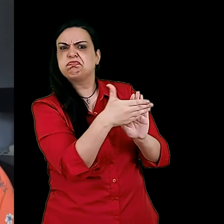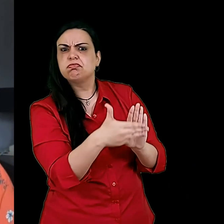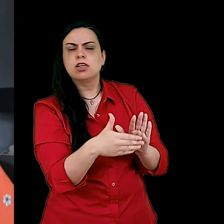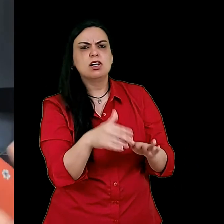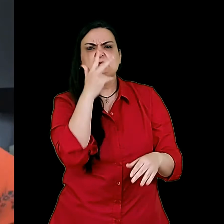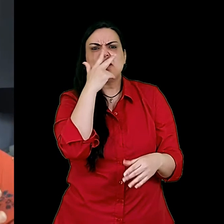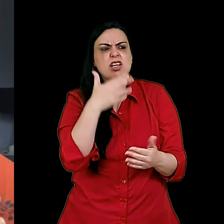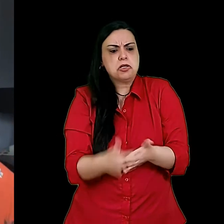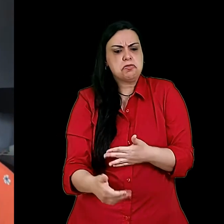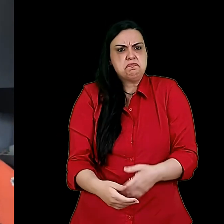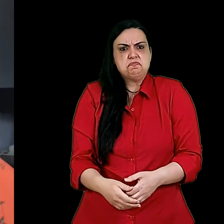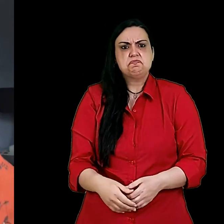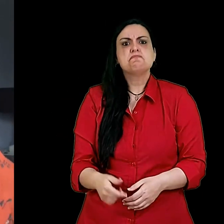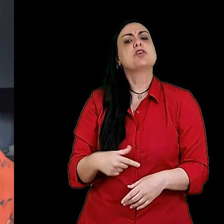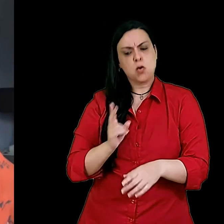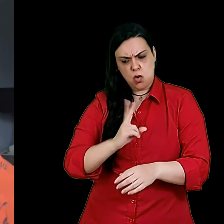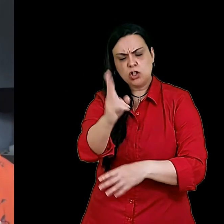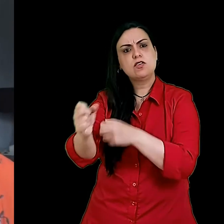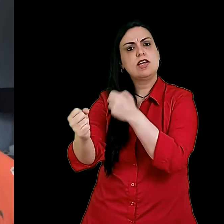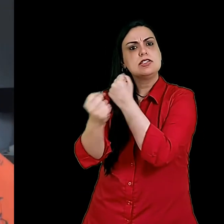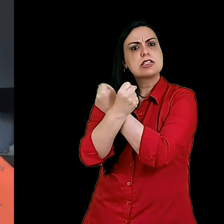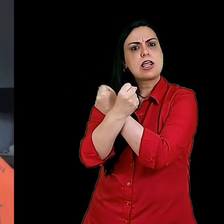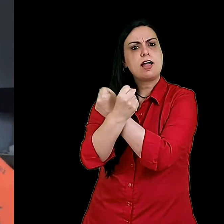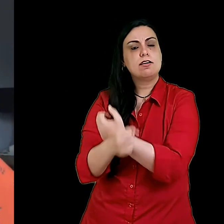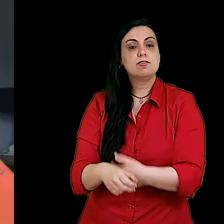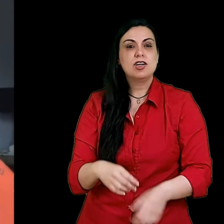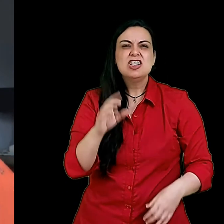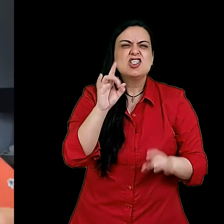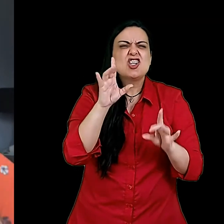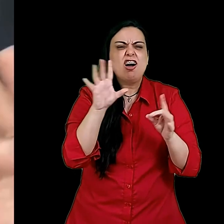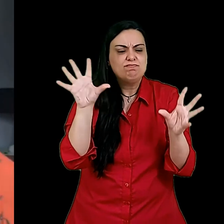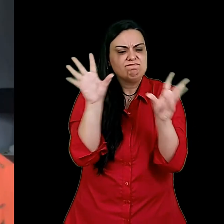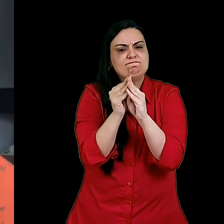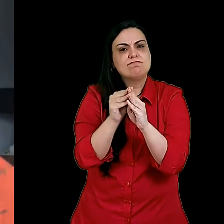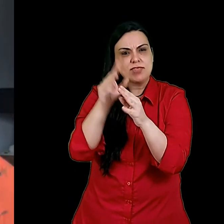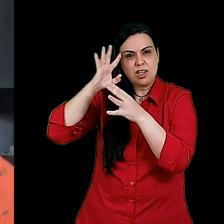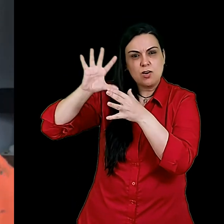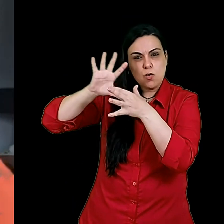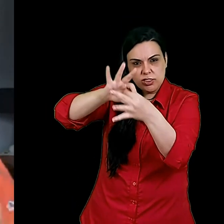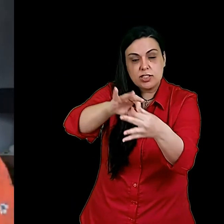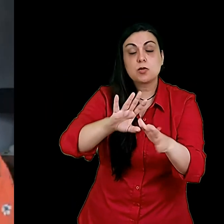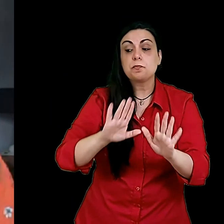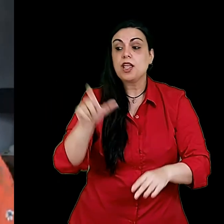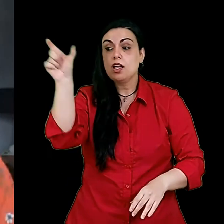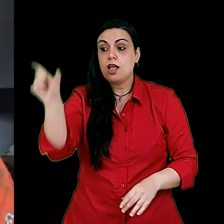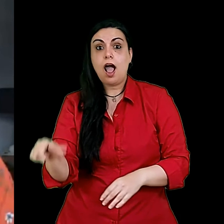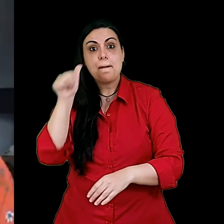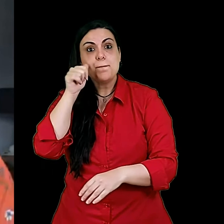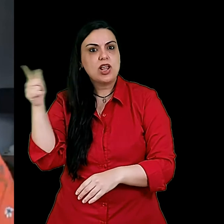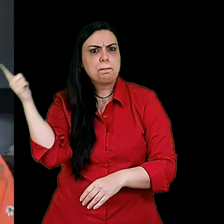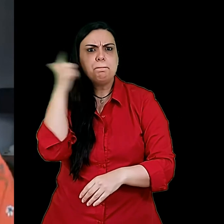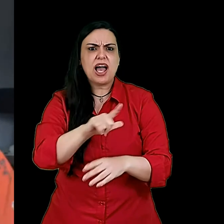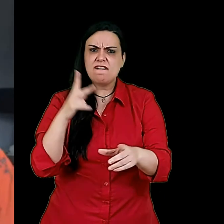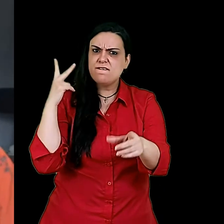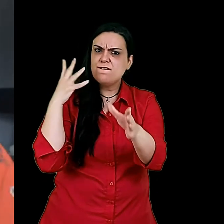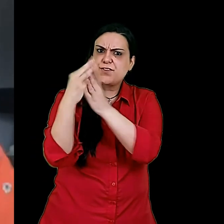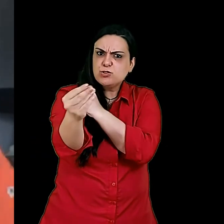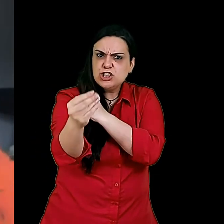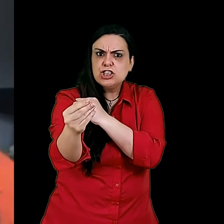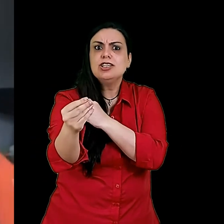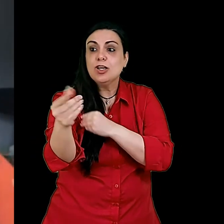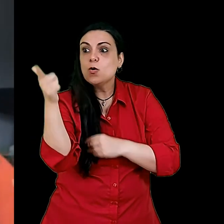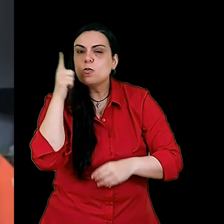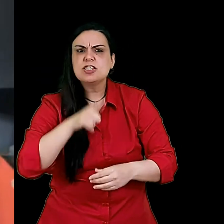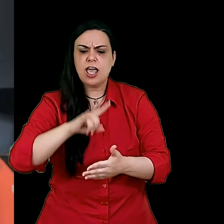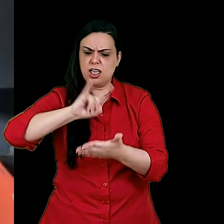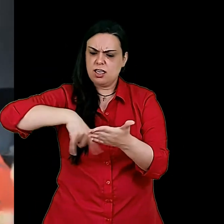escravidão, ignorando a lei, ignorando uma série de coisas. Eu estou falando a grosso modo para todo mundo entender o contexto rapidamente. Quando